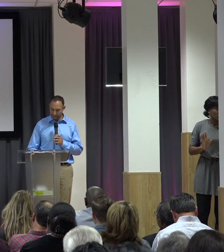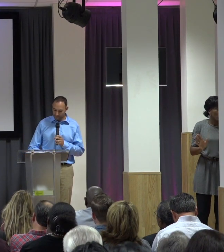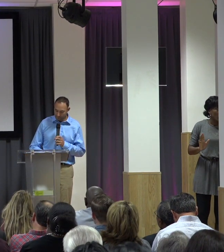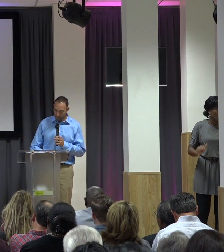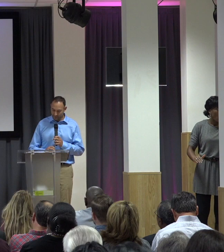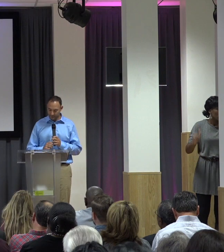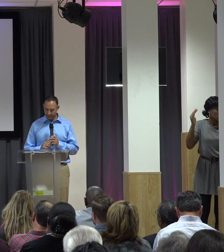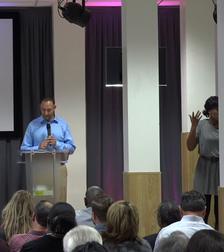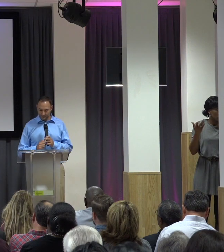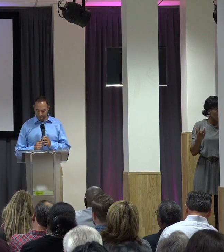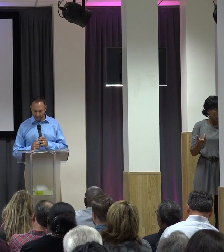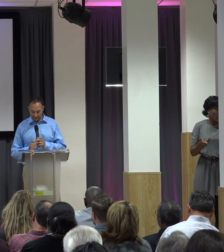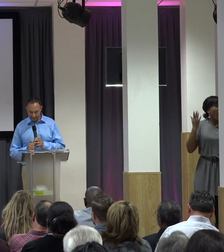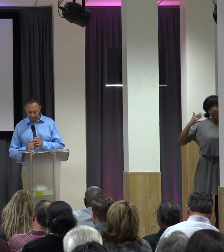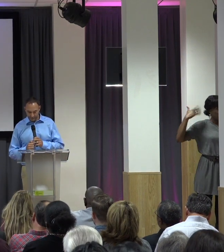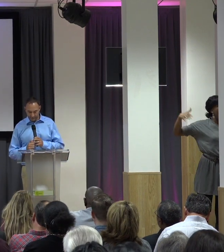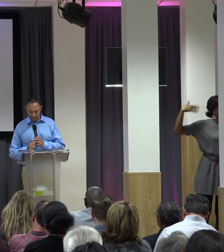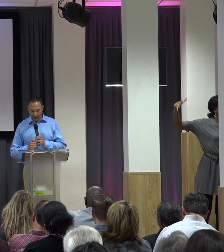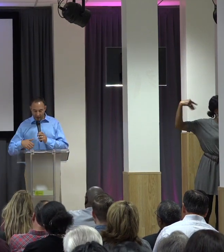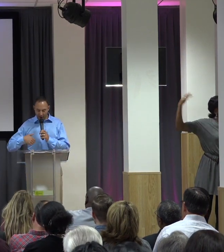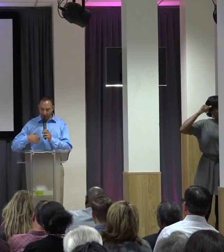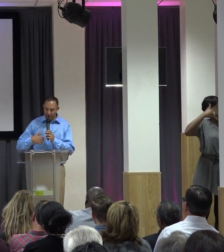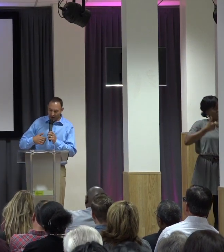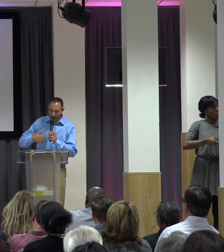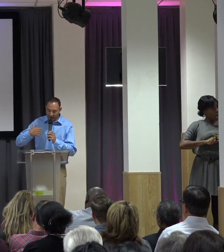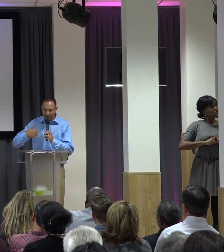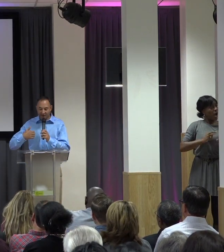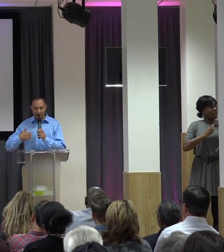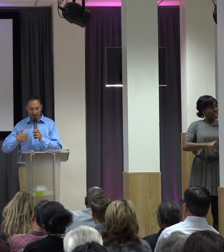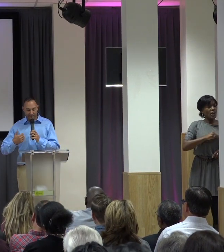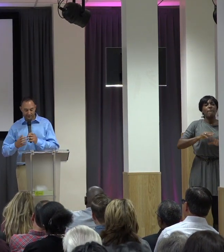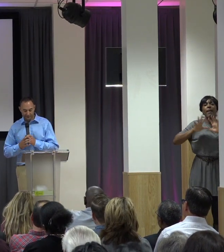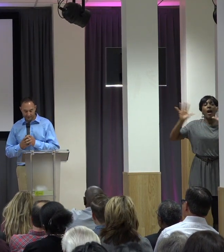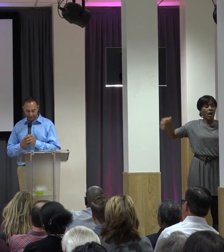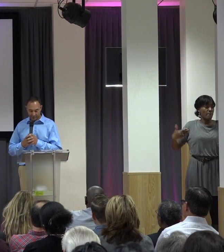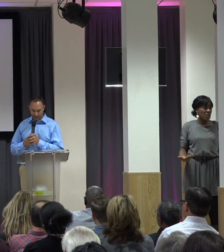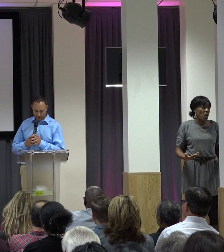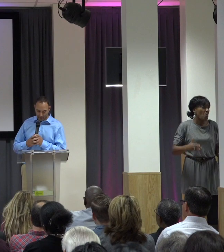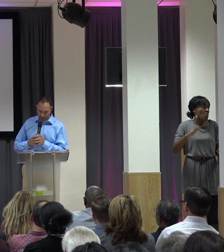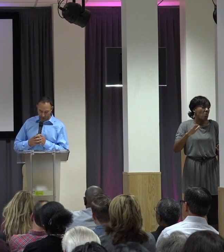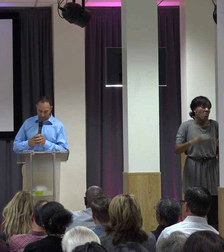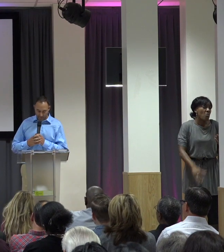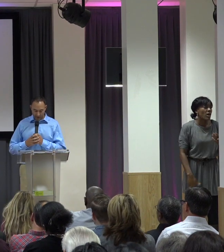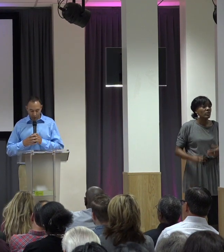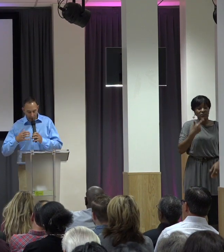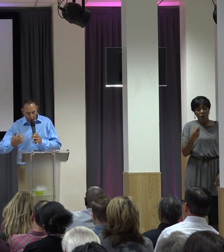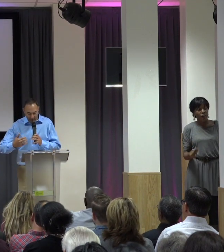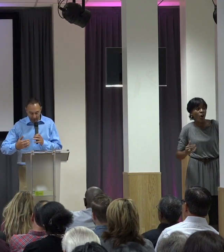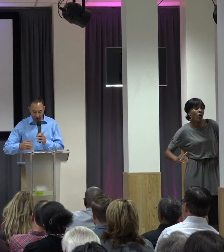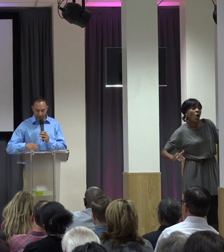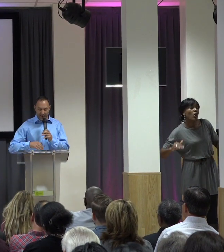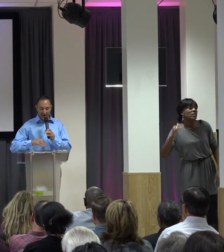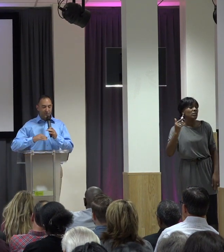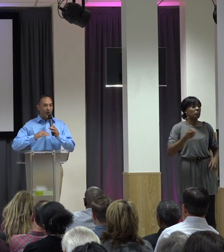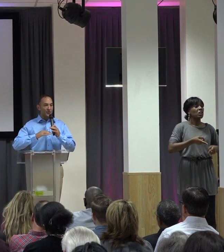chrétiens au lieu de comme ça l'était avant des environnements chrétiens. In other words, we live in a time Donc d'une autre manière, on vit dans un temps when more